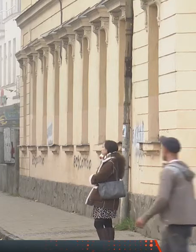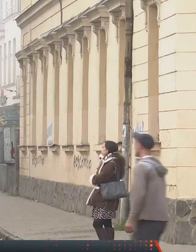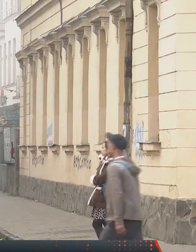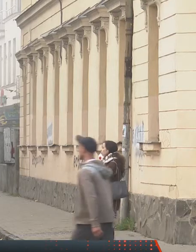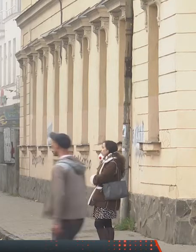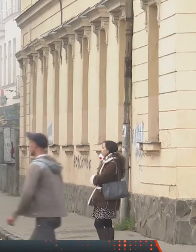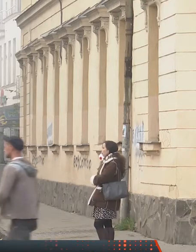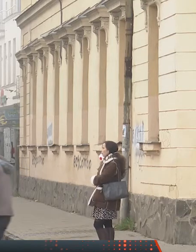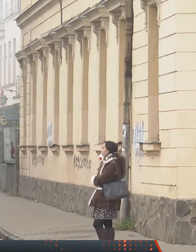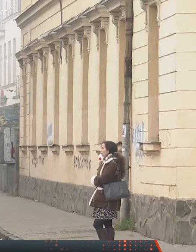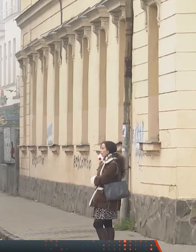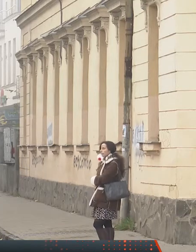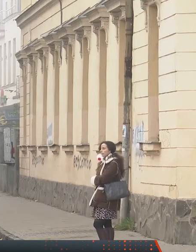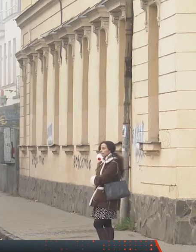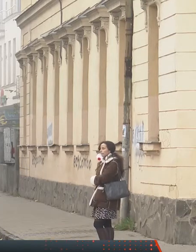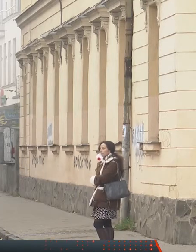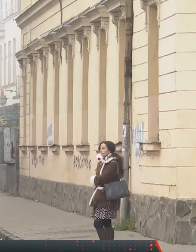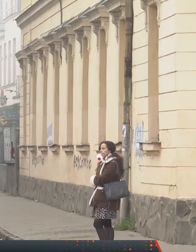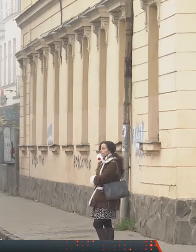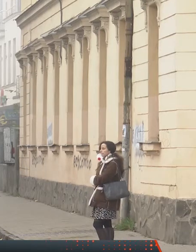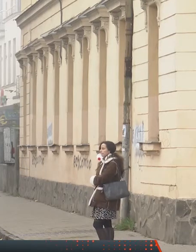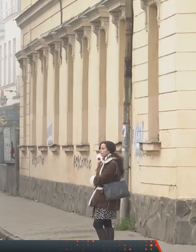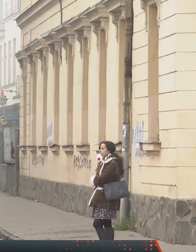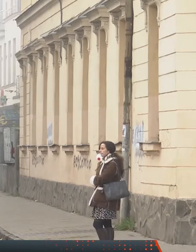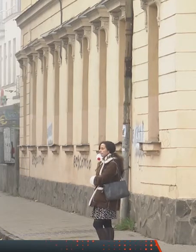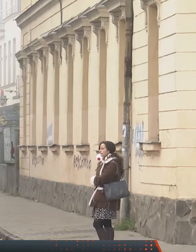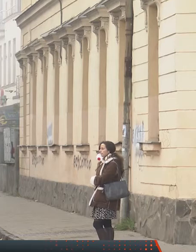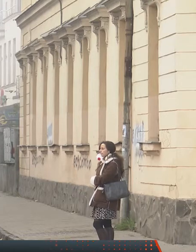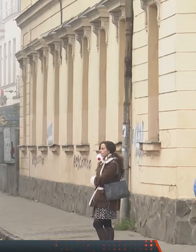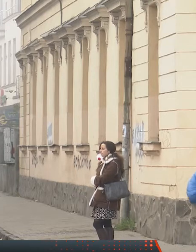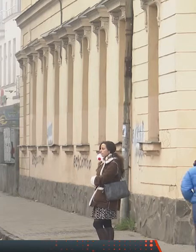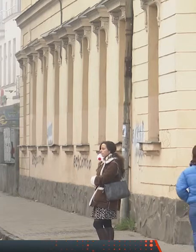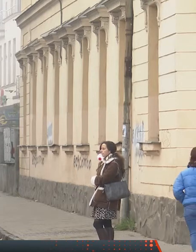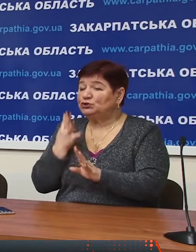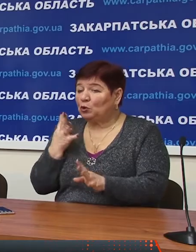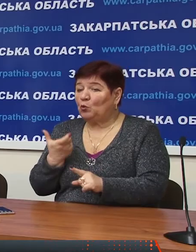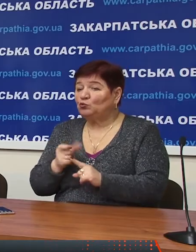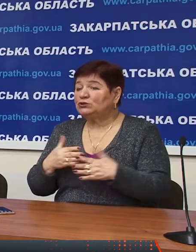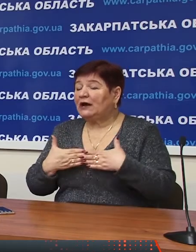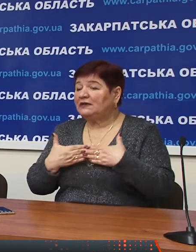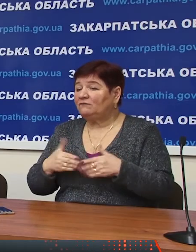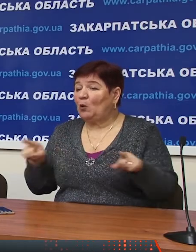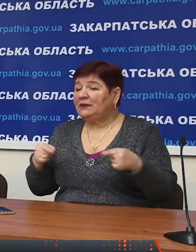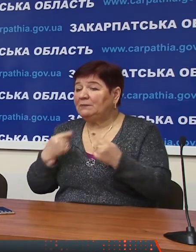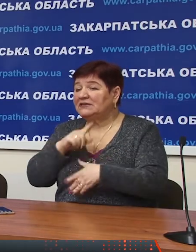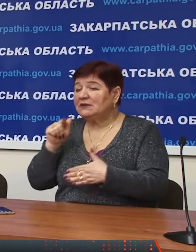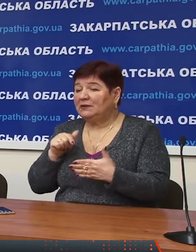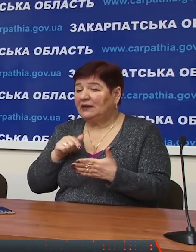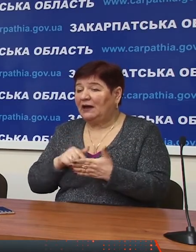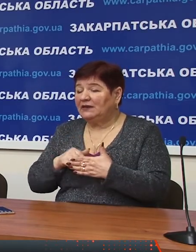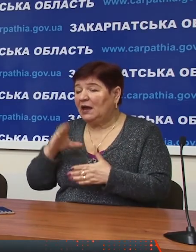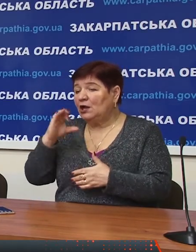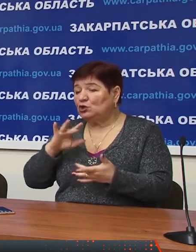дестабілізації краян. Зокрема, заяви щодо русинського питання, так як і міжетнічні, безпідставні. Активно піднімається питання